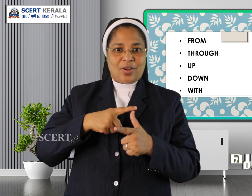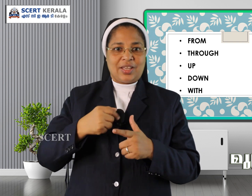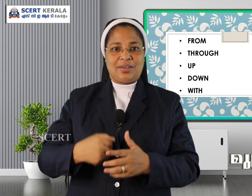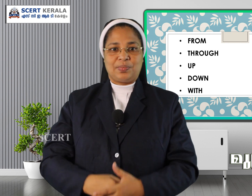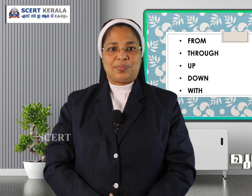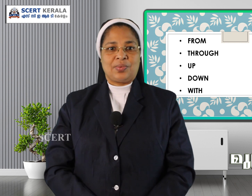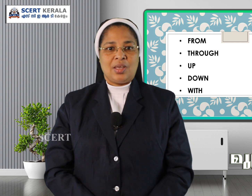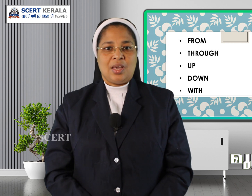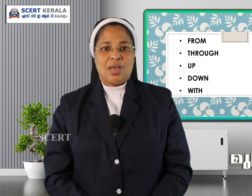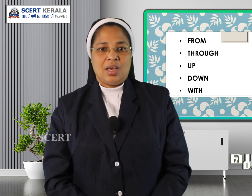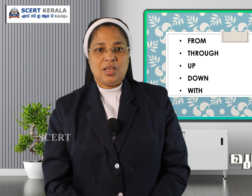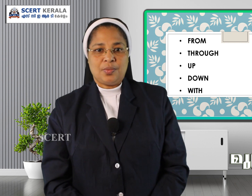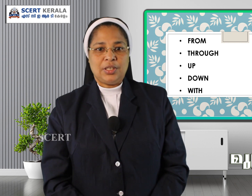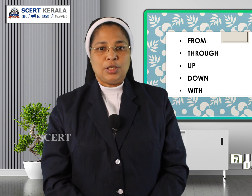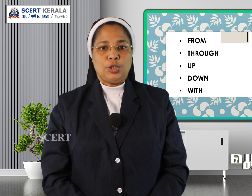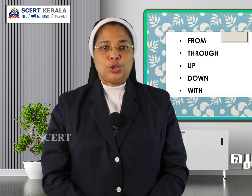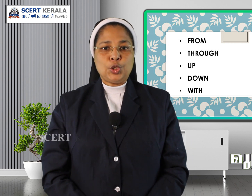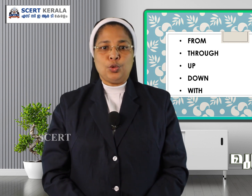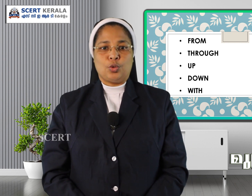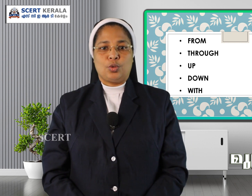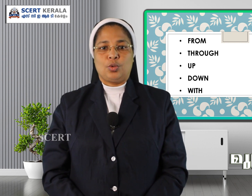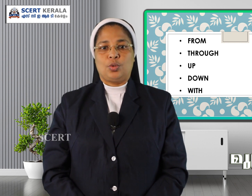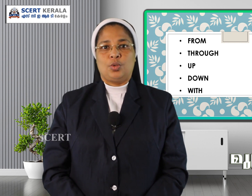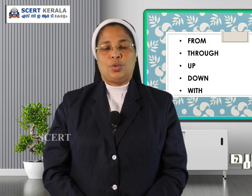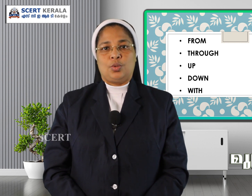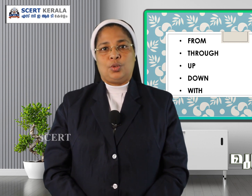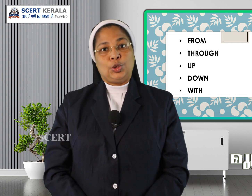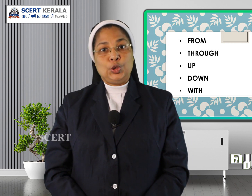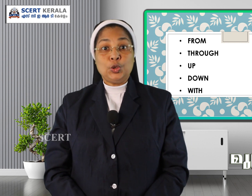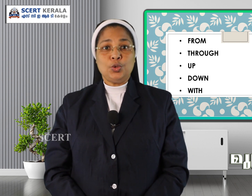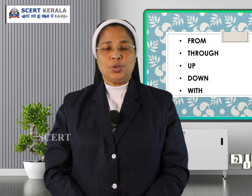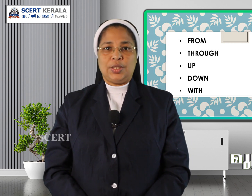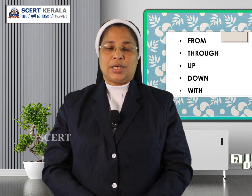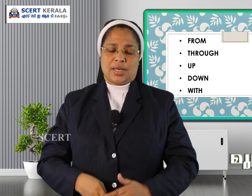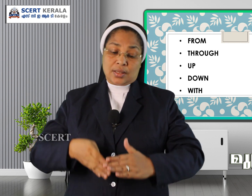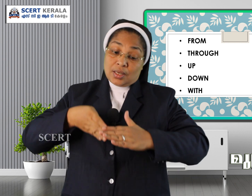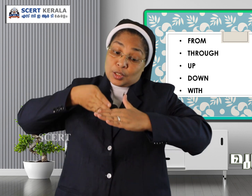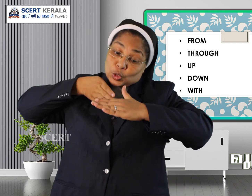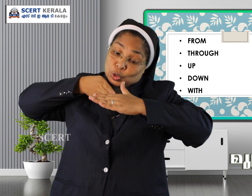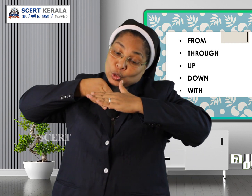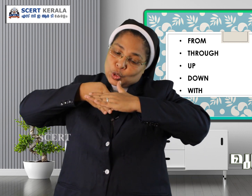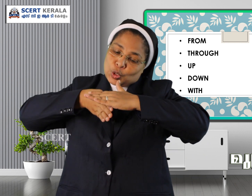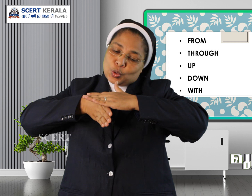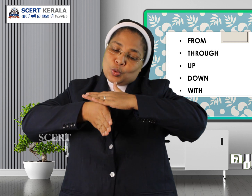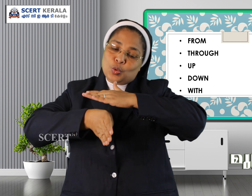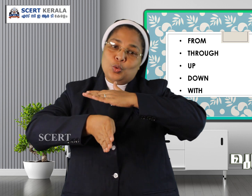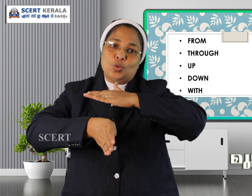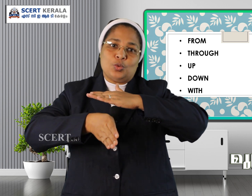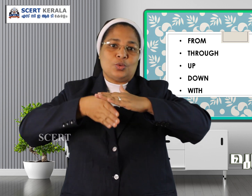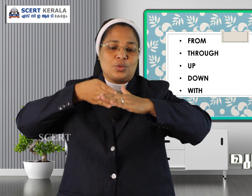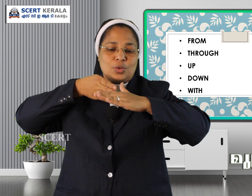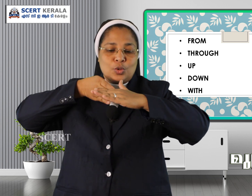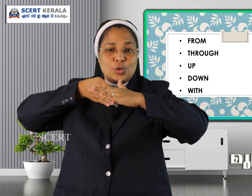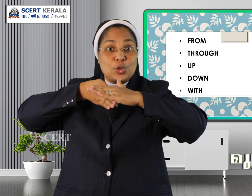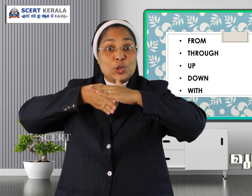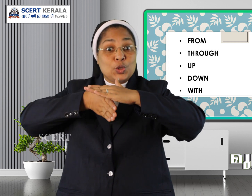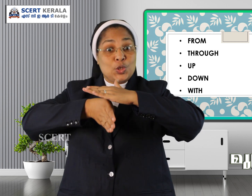ഓക്കെ. ഇനി നമ്മൾ ത്രൂ, ത്രൂ എന്ന് കാണിക്കുന്നത് ത്രൂ,